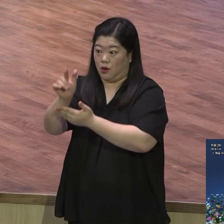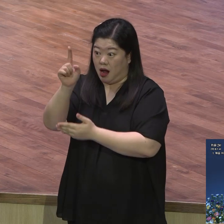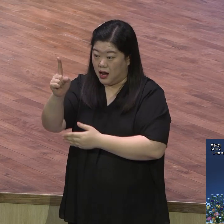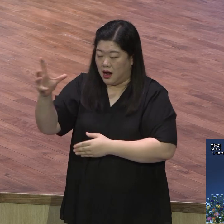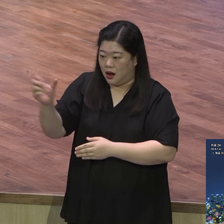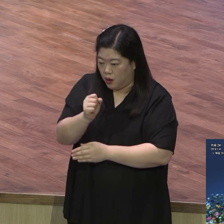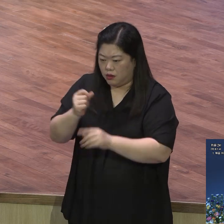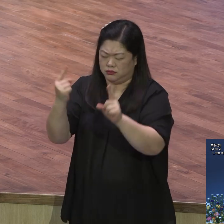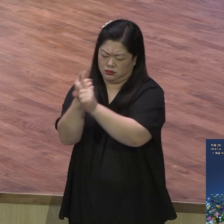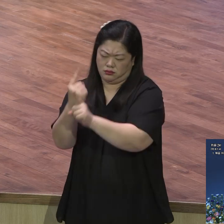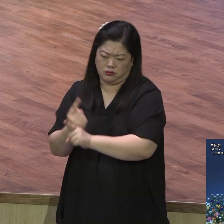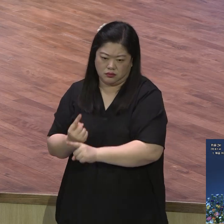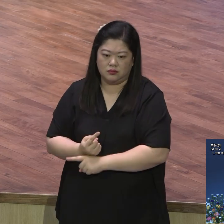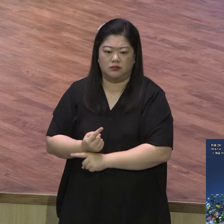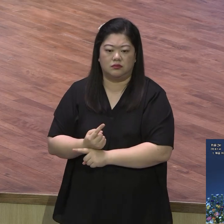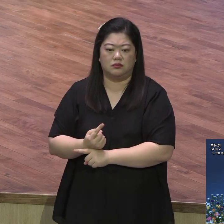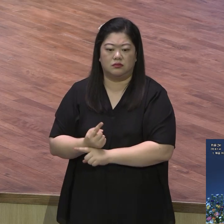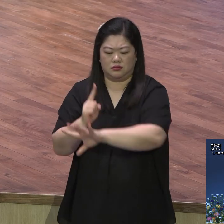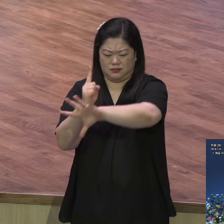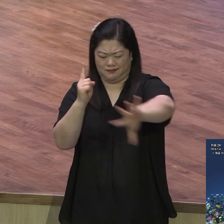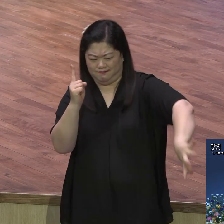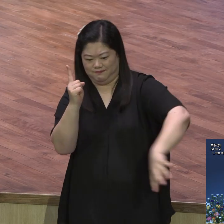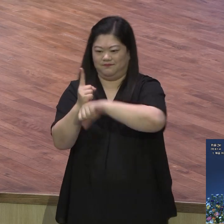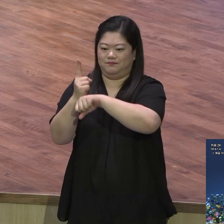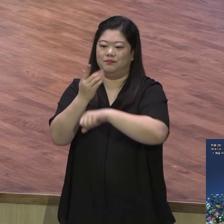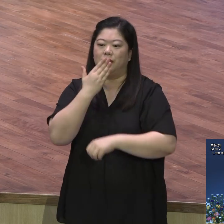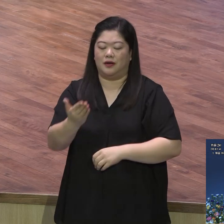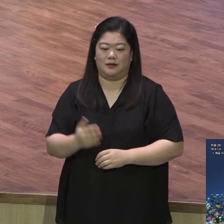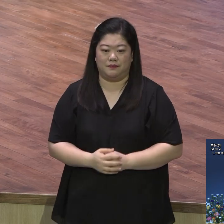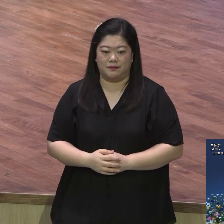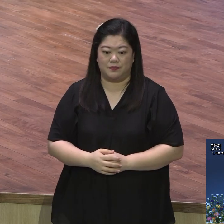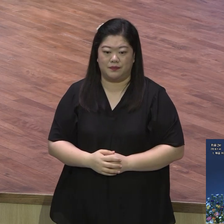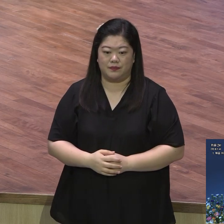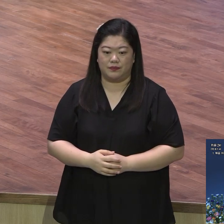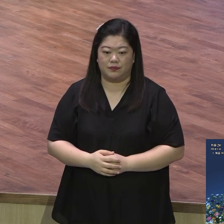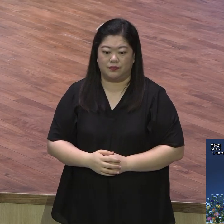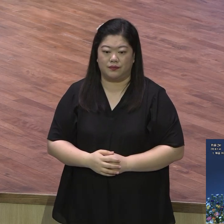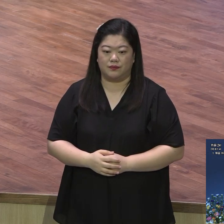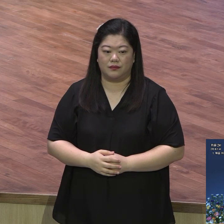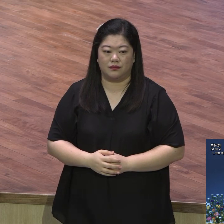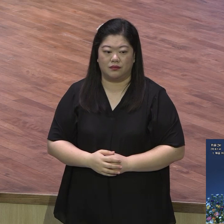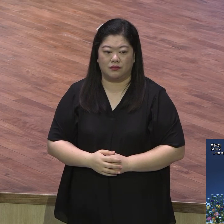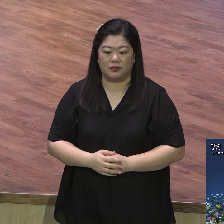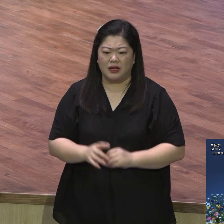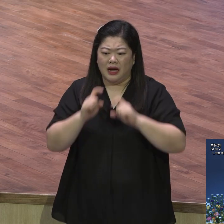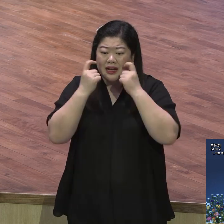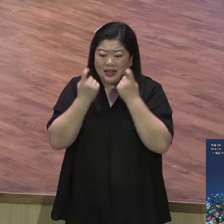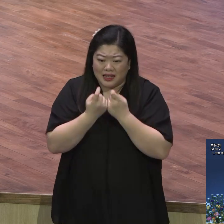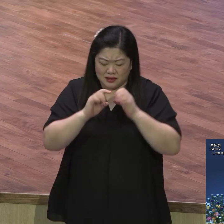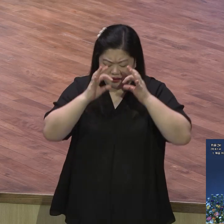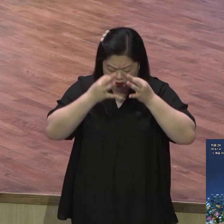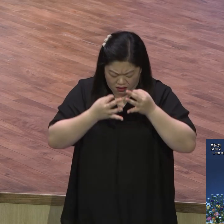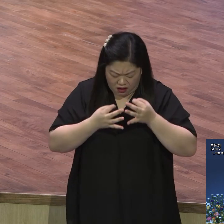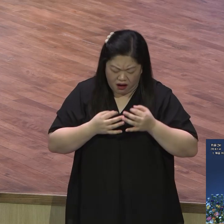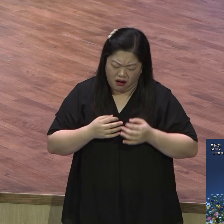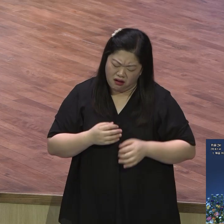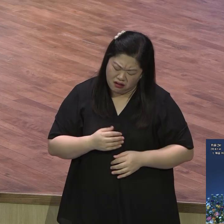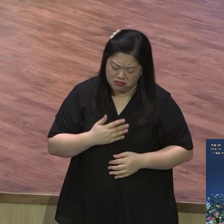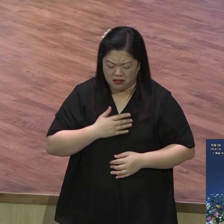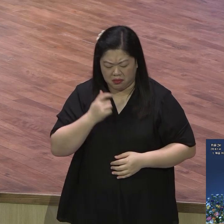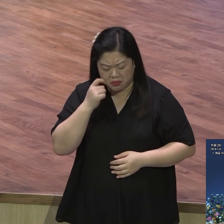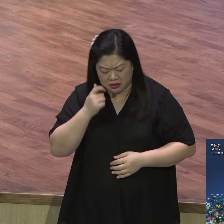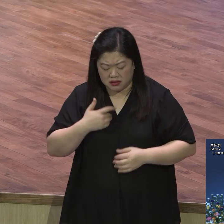여러분 선입견으로 미리 판단해서 포기하지 마세요. 하나님이 하시면 어떤 사람도 변화시킬 수가